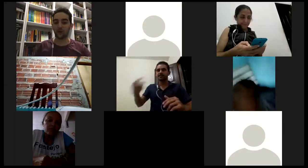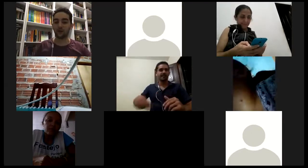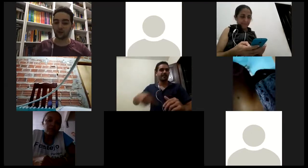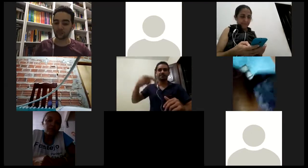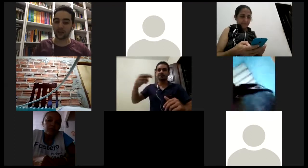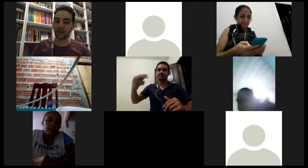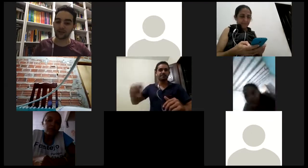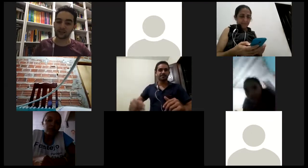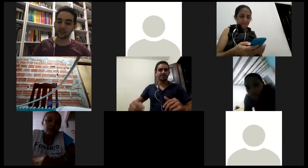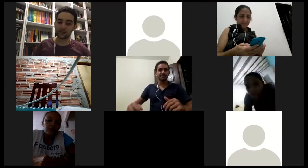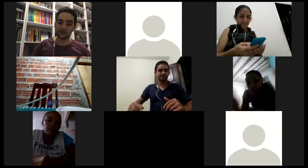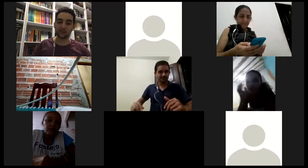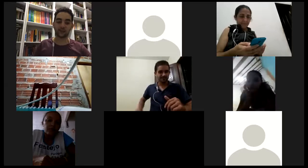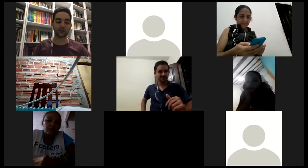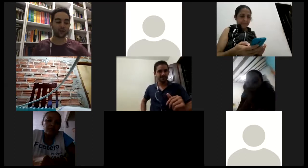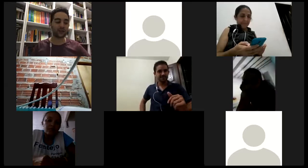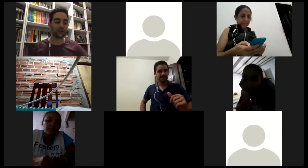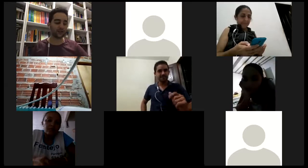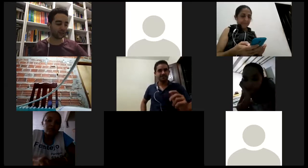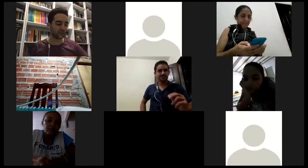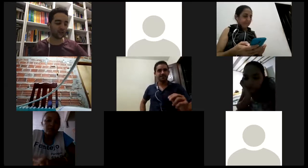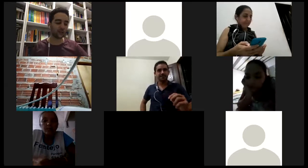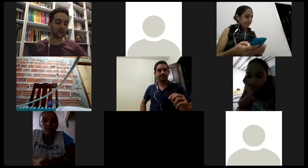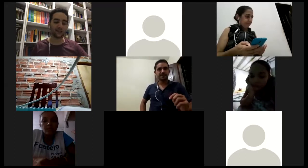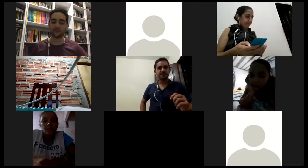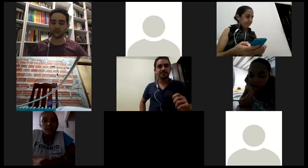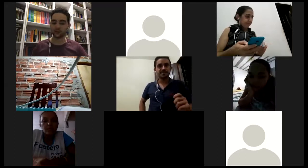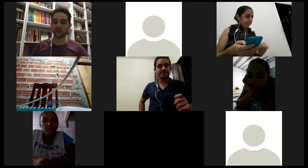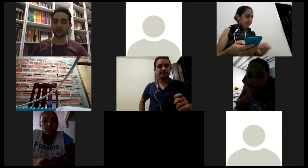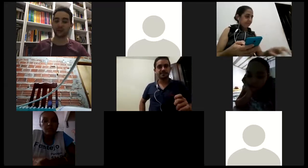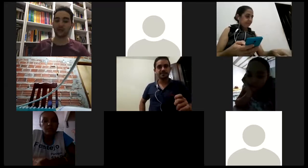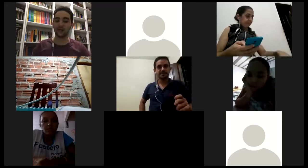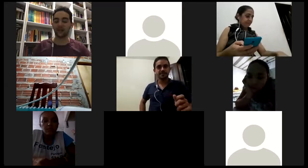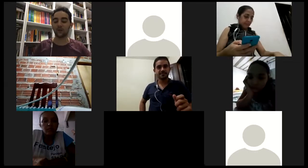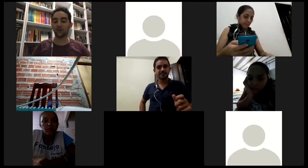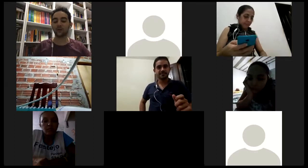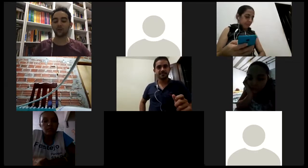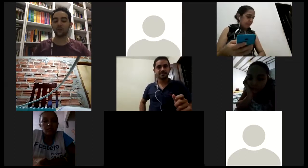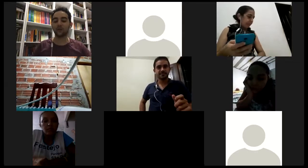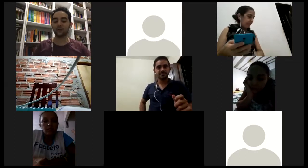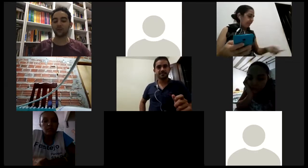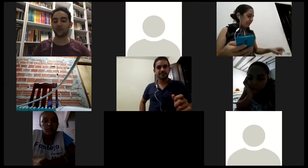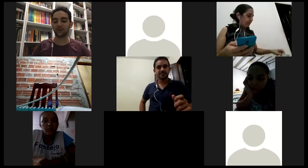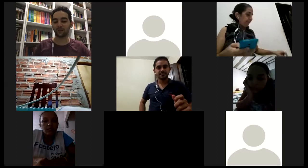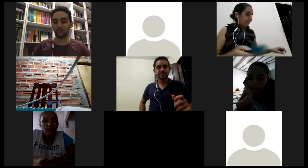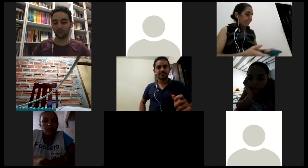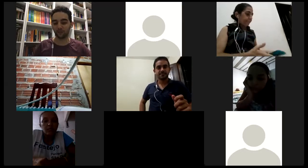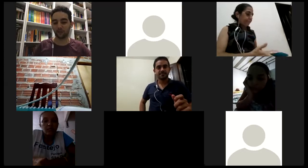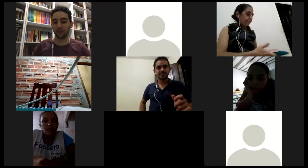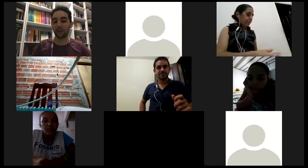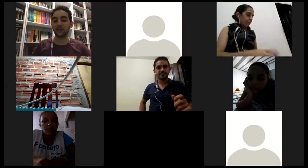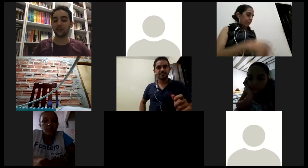Andar, em andei. algumas palavras existe. Só que aí já tem separado, até na apostila de vocês, tem uma aula só de presente, passado e